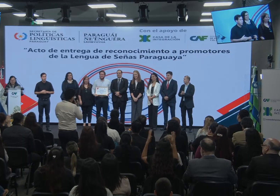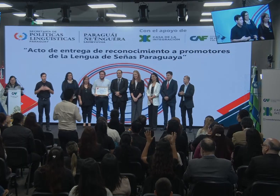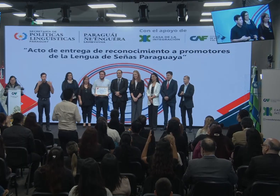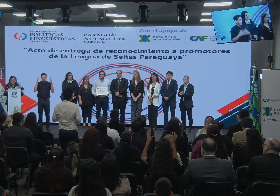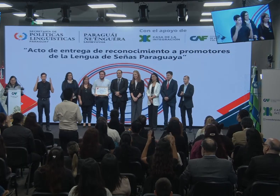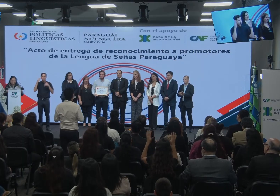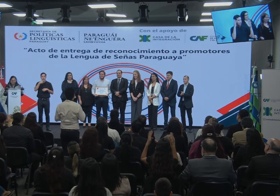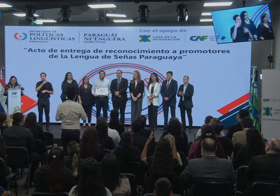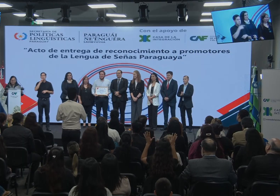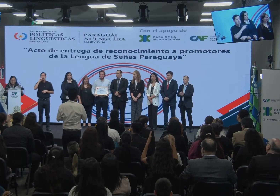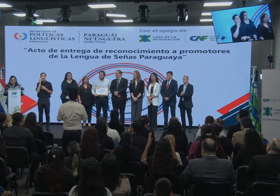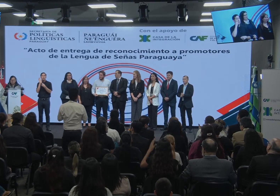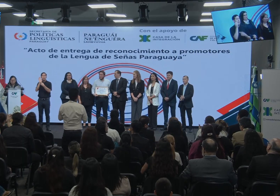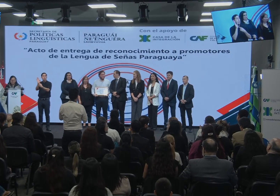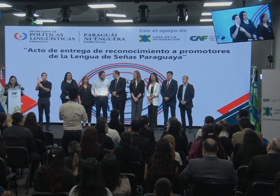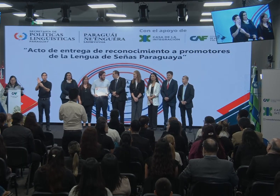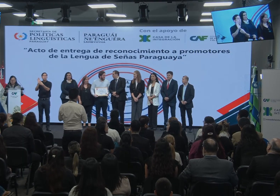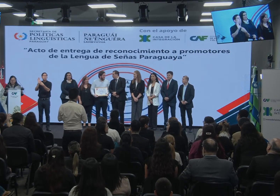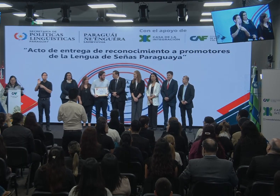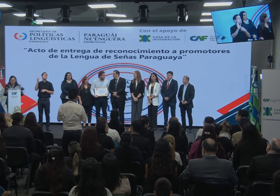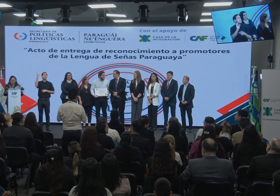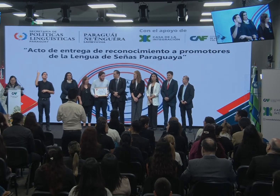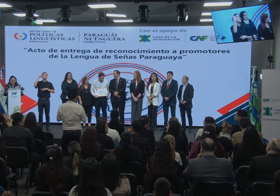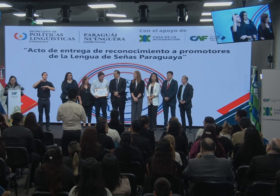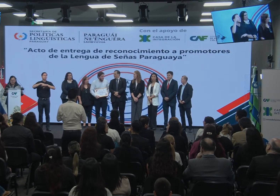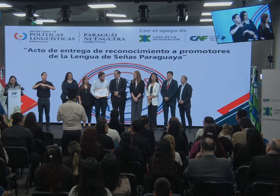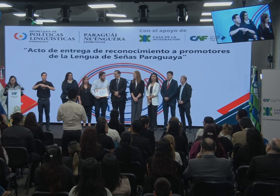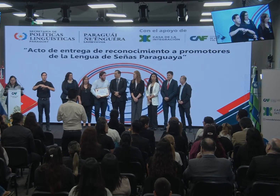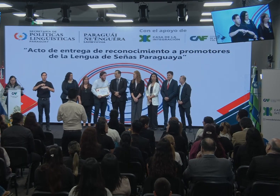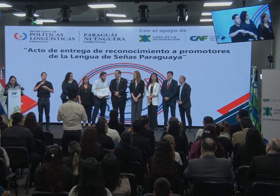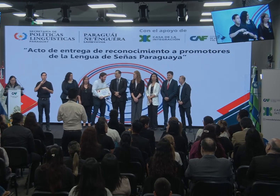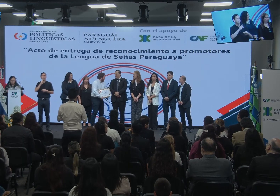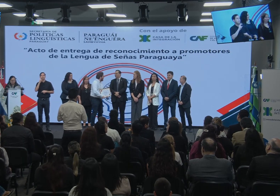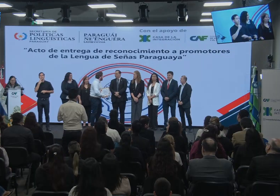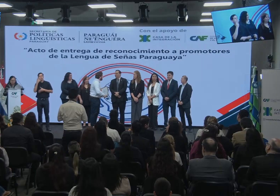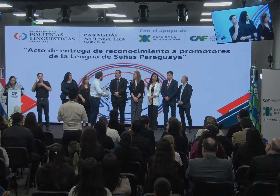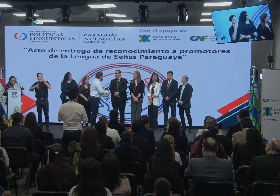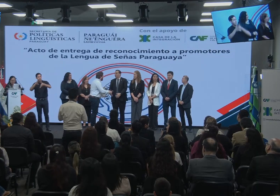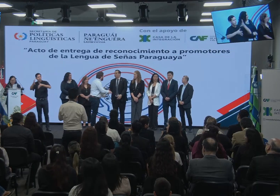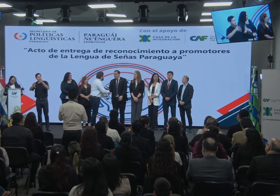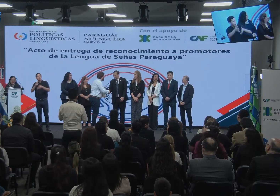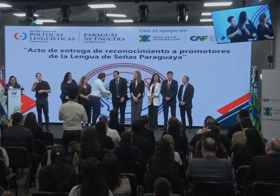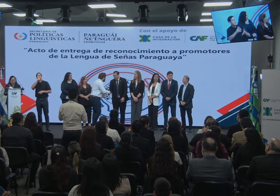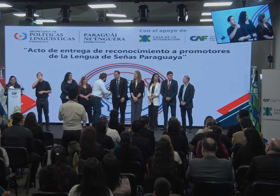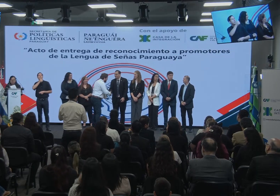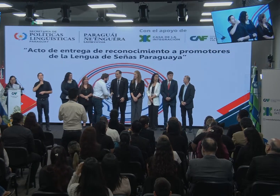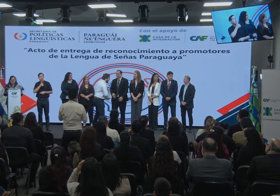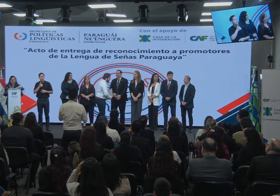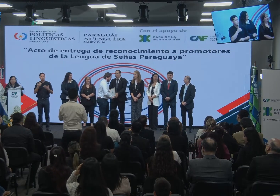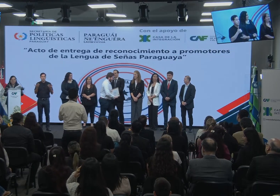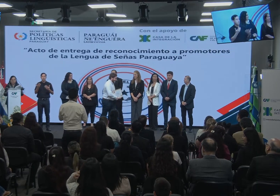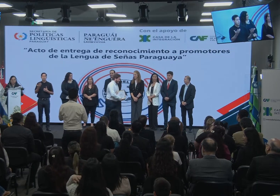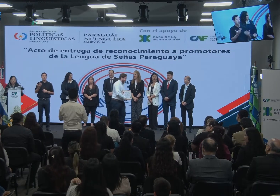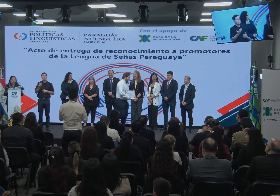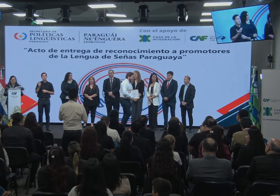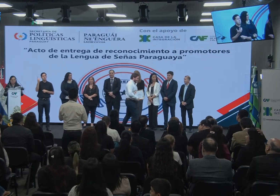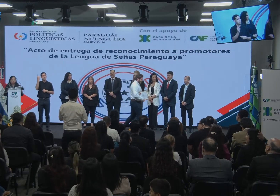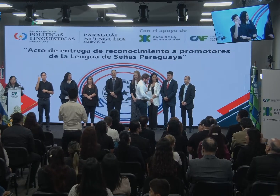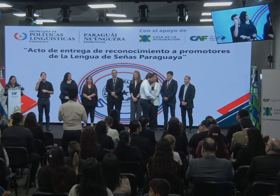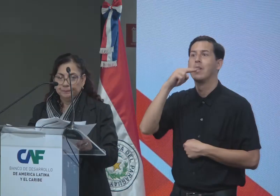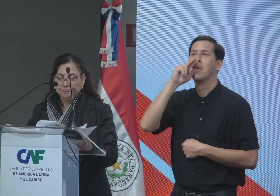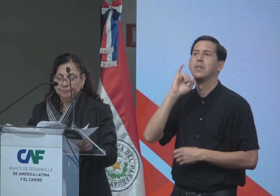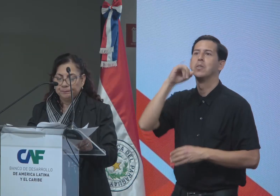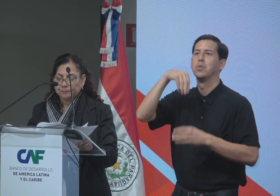material accesible y único en el país, que constituye un hito en la educación inclusiva.